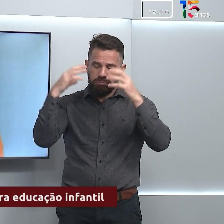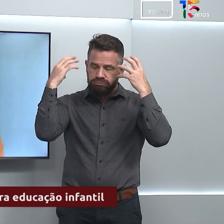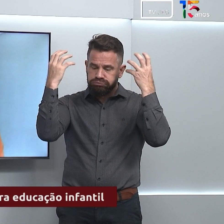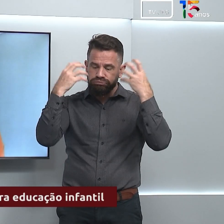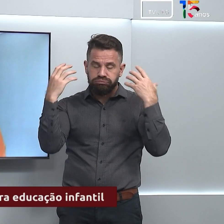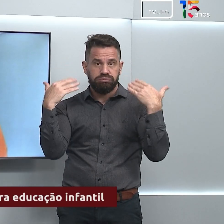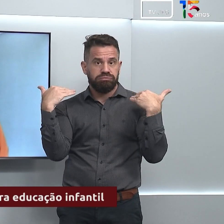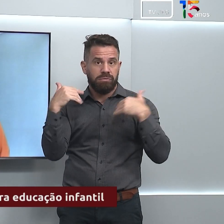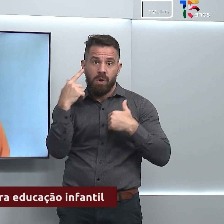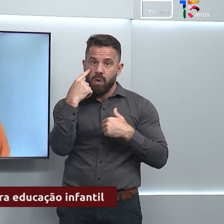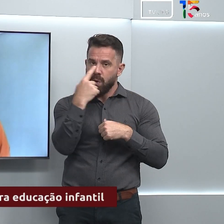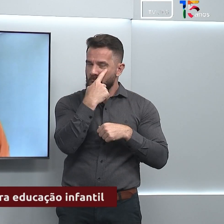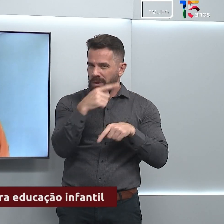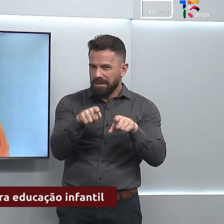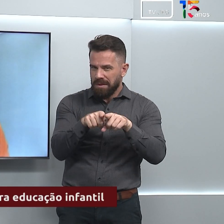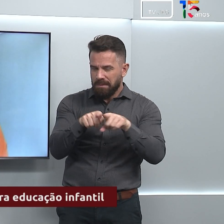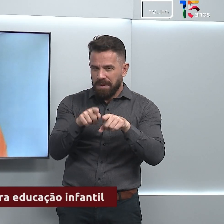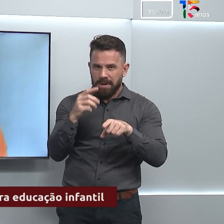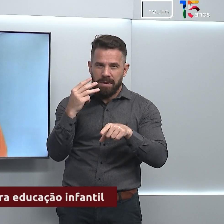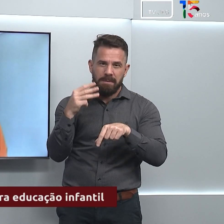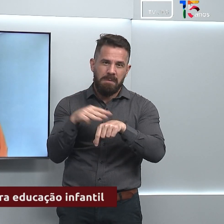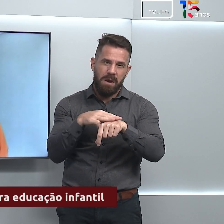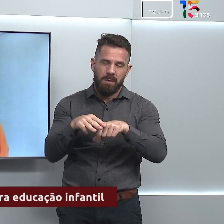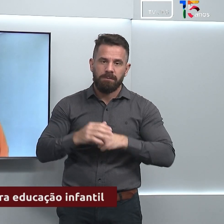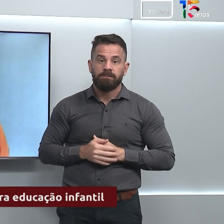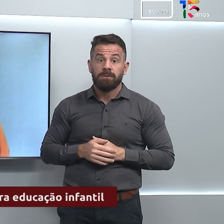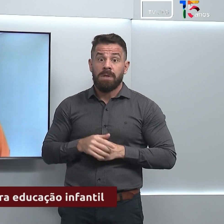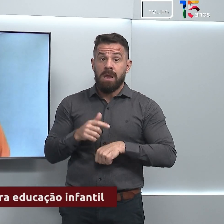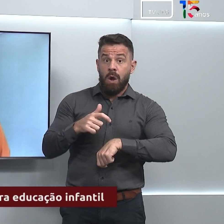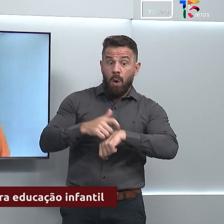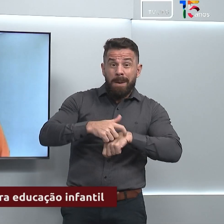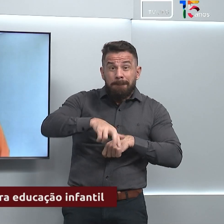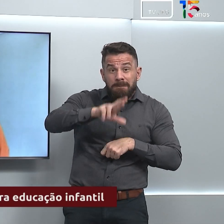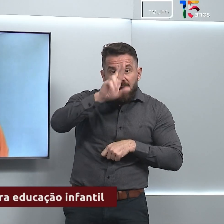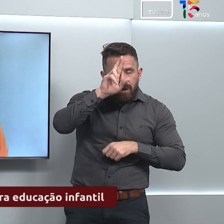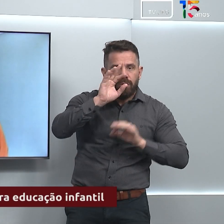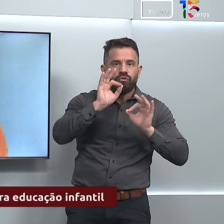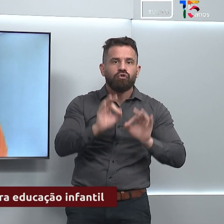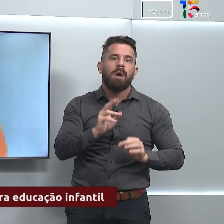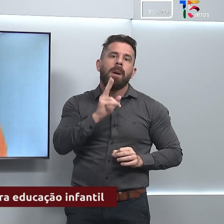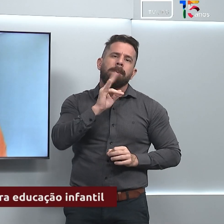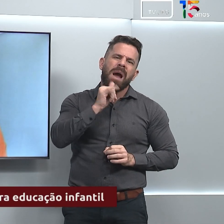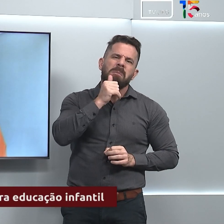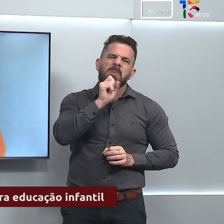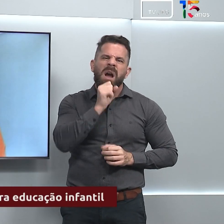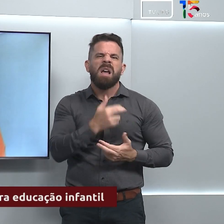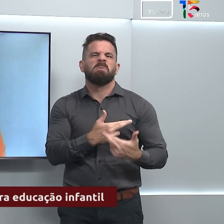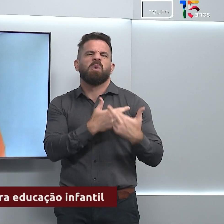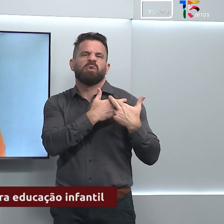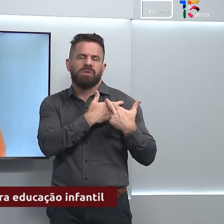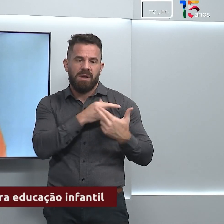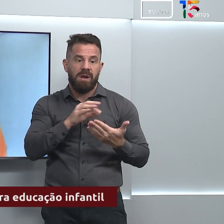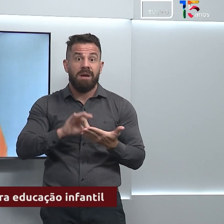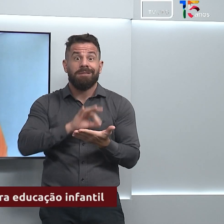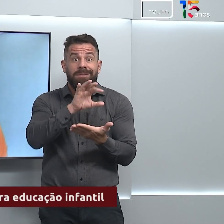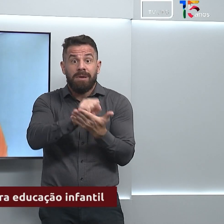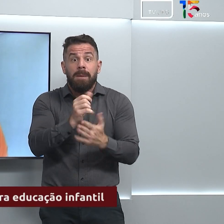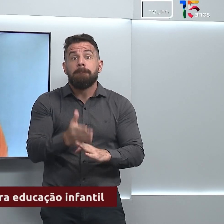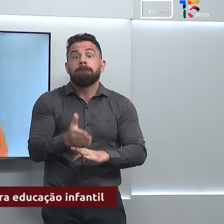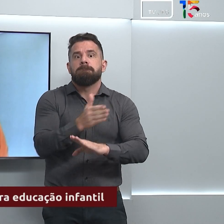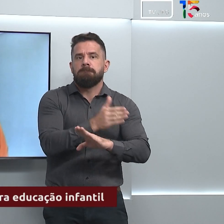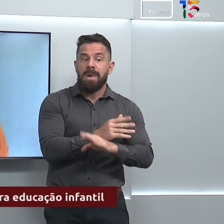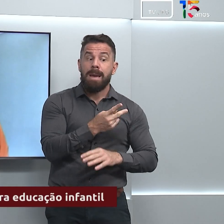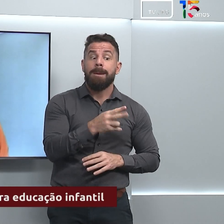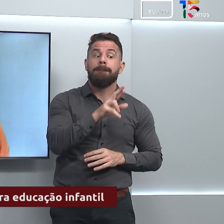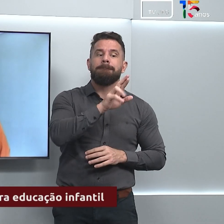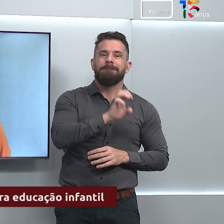ombros. Seguindo, desde meio-dia, pais e responsáveis já estão fazendo a pré-matrícula. São 2 etapas, olha só. Primeiro, a família